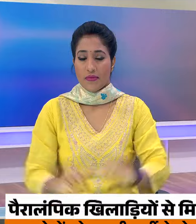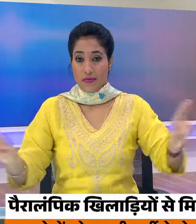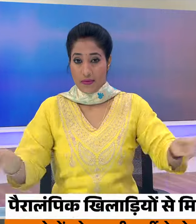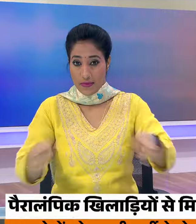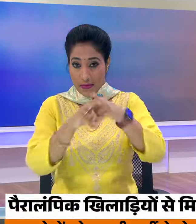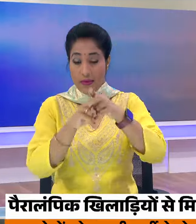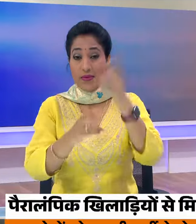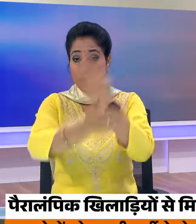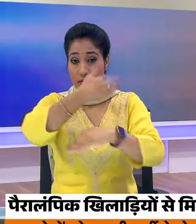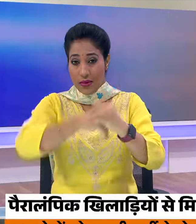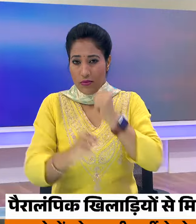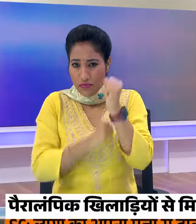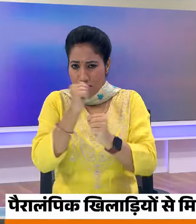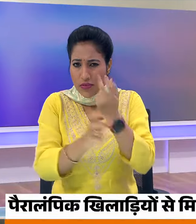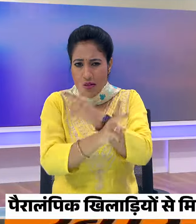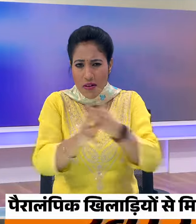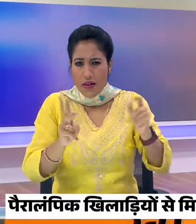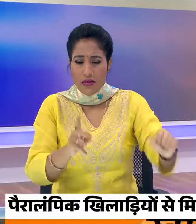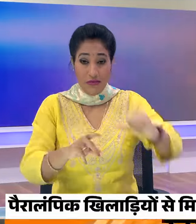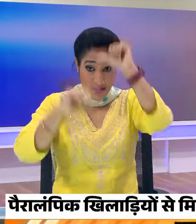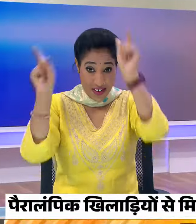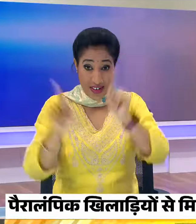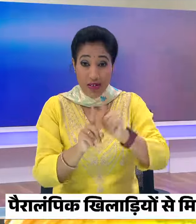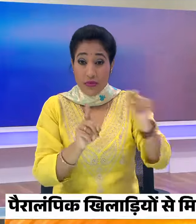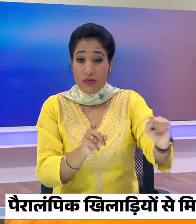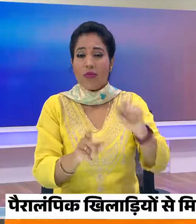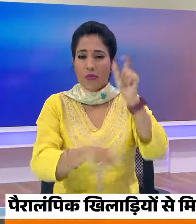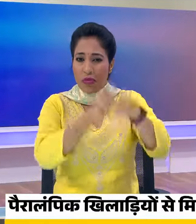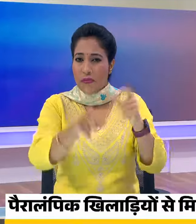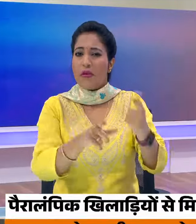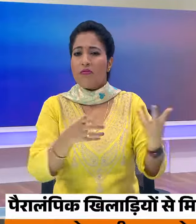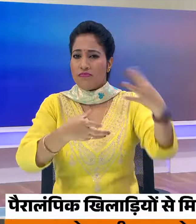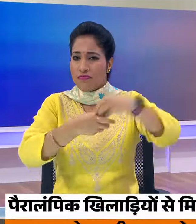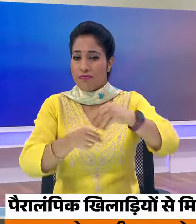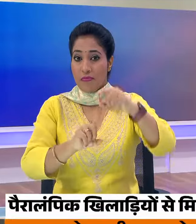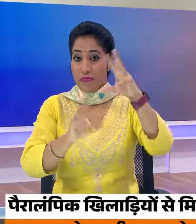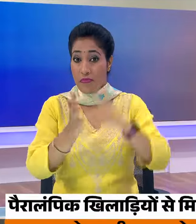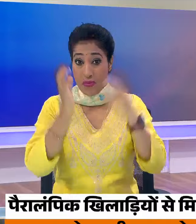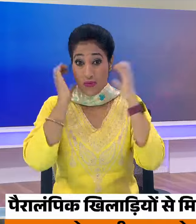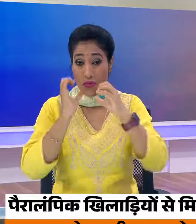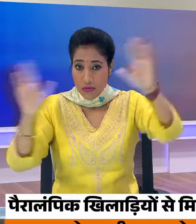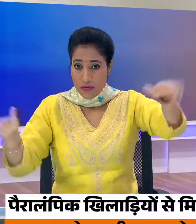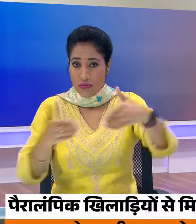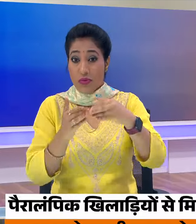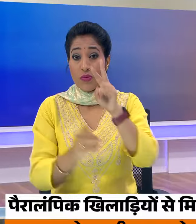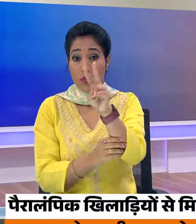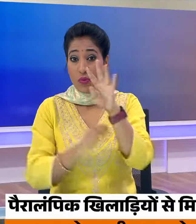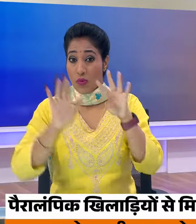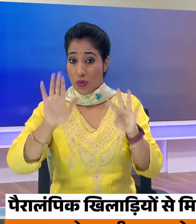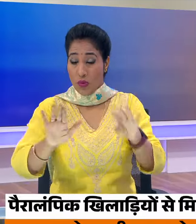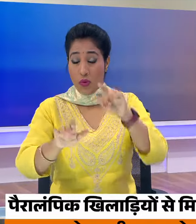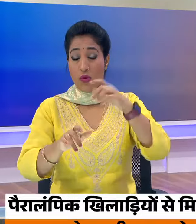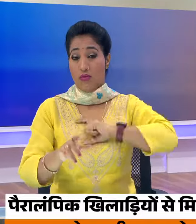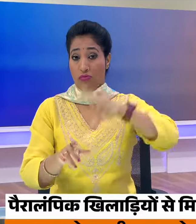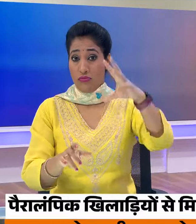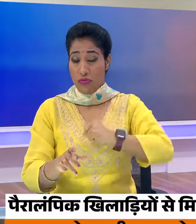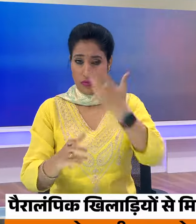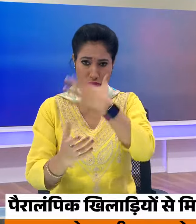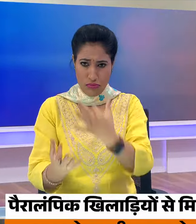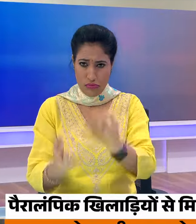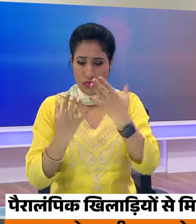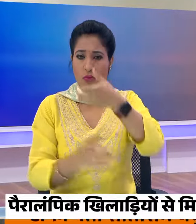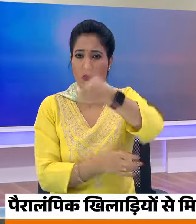पेरिस पैरालंपिक में शामिल भारतीय खिलाड़ियों से मिले प्रधानमंत्री नरेंद्र मोदी। 29 मेडल के साथ शानदार प्रदर्शन करने पर